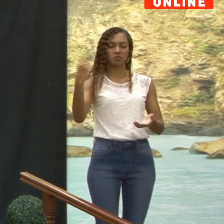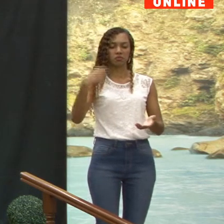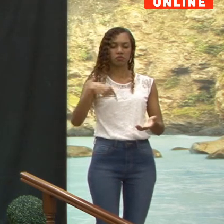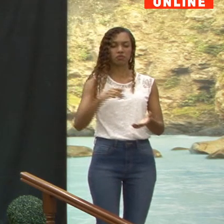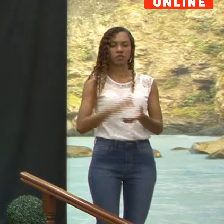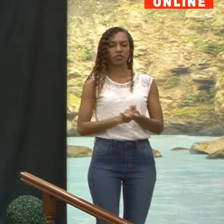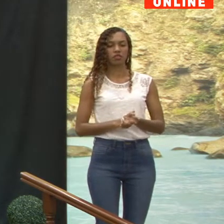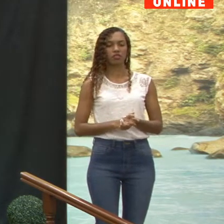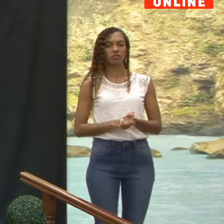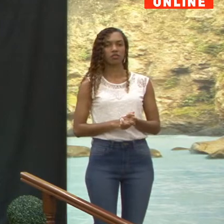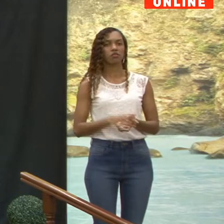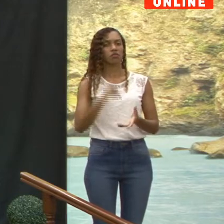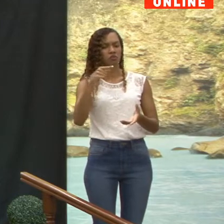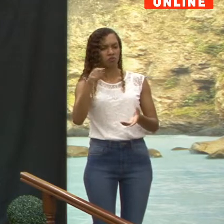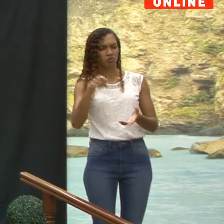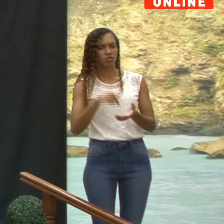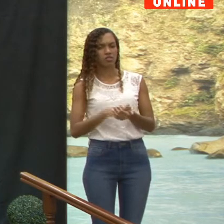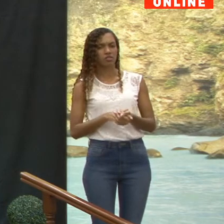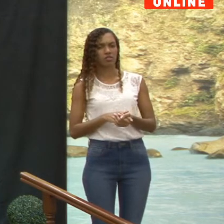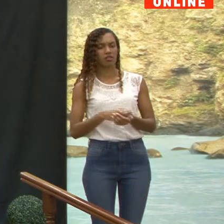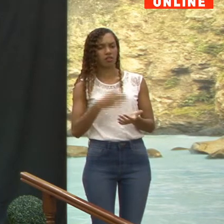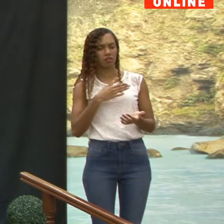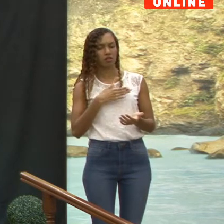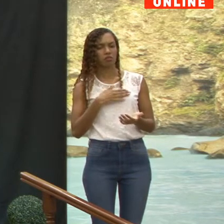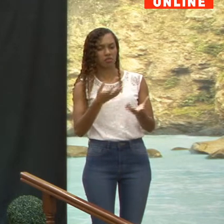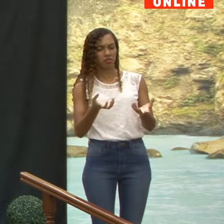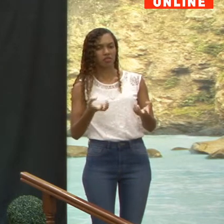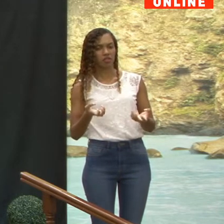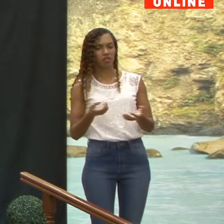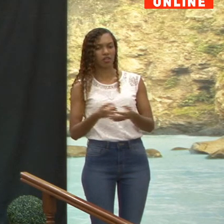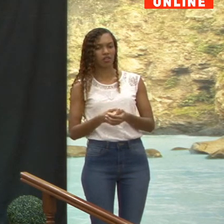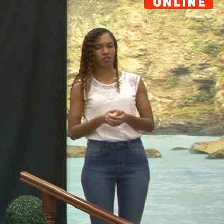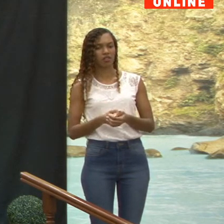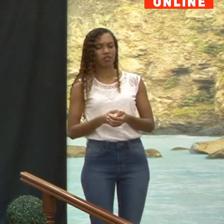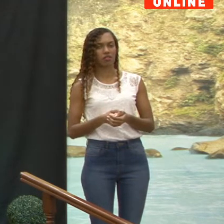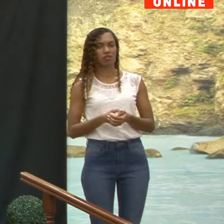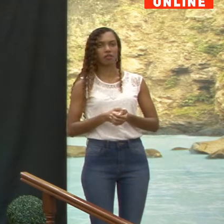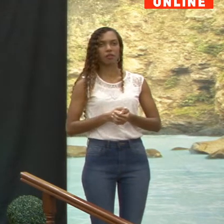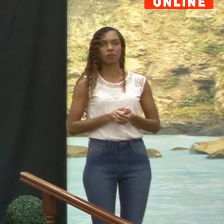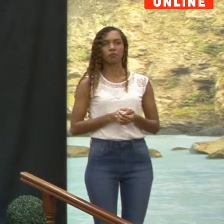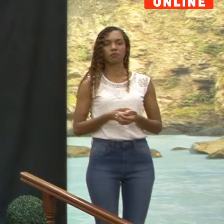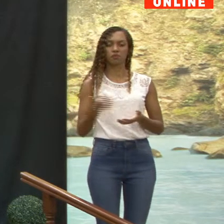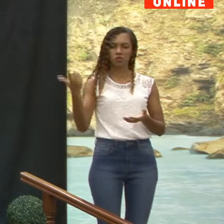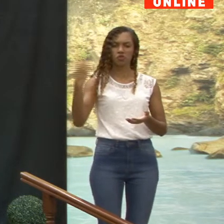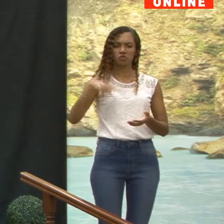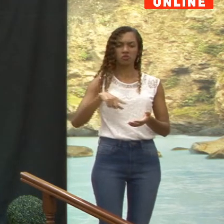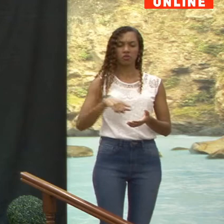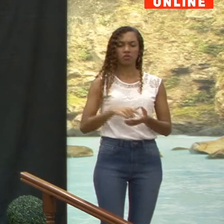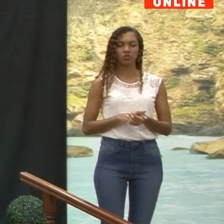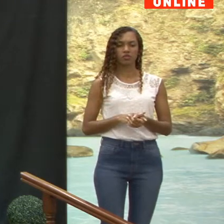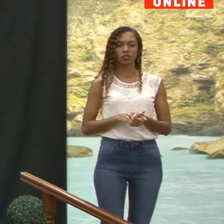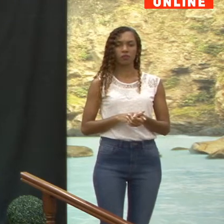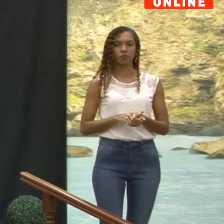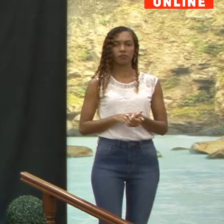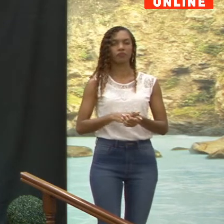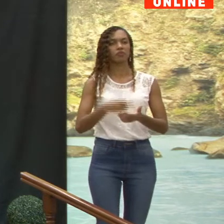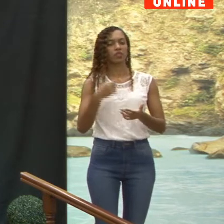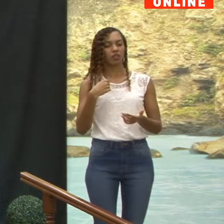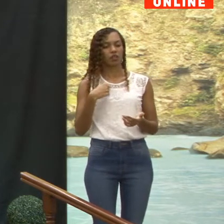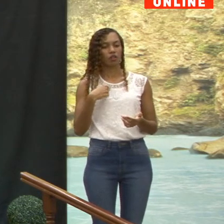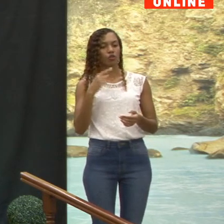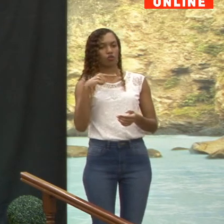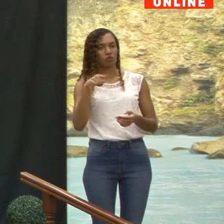pai, eu vou passar aí em frente à nossa casa de Maria Fumaça e vou descer no